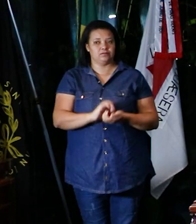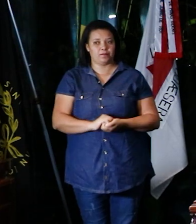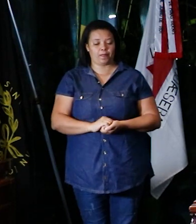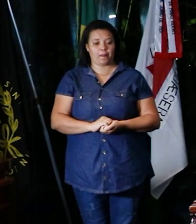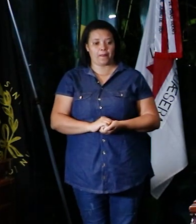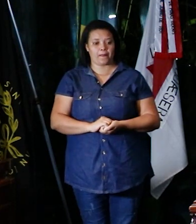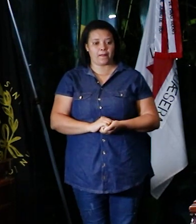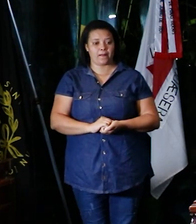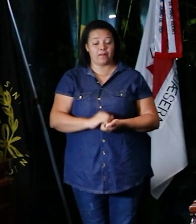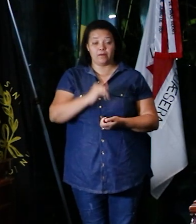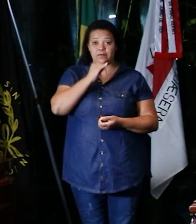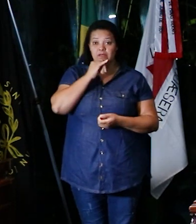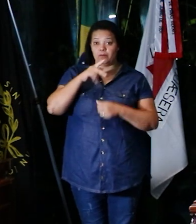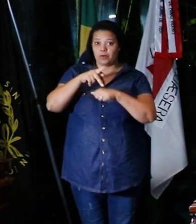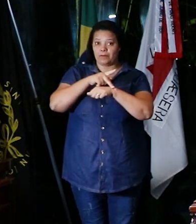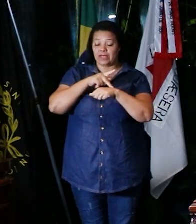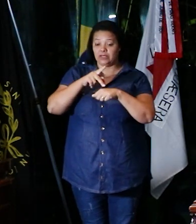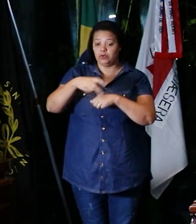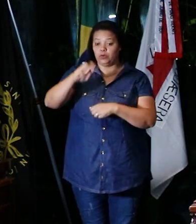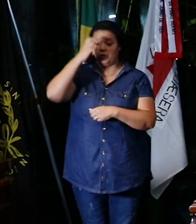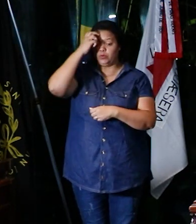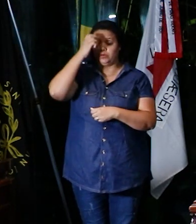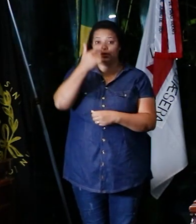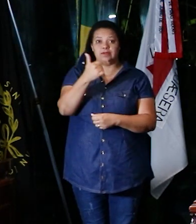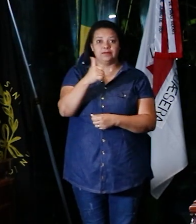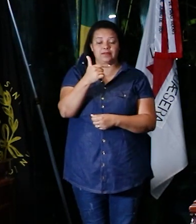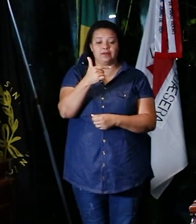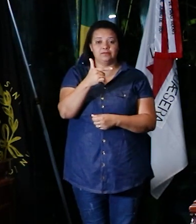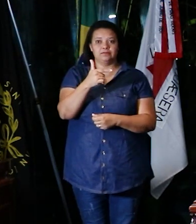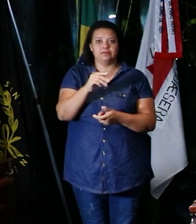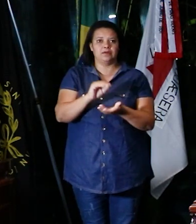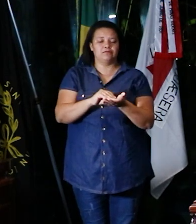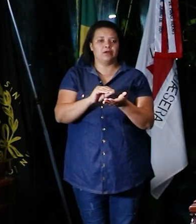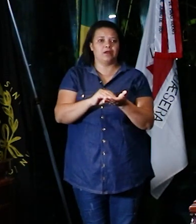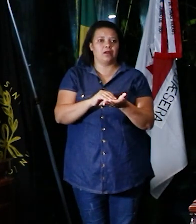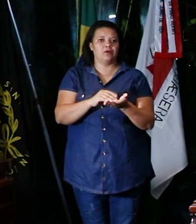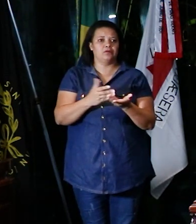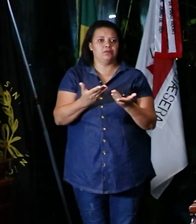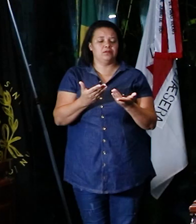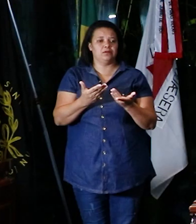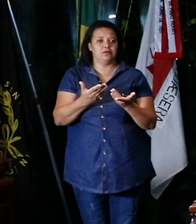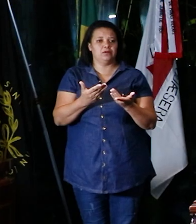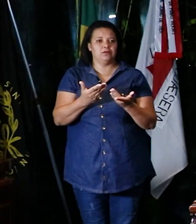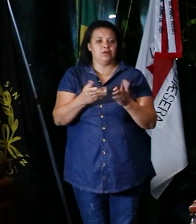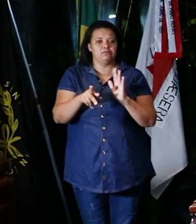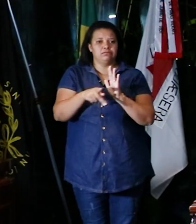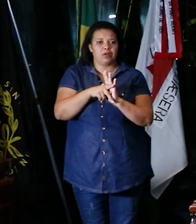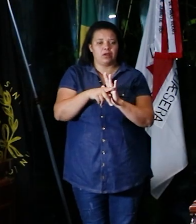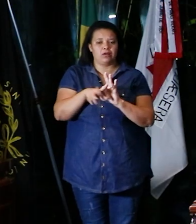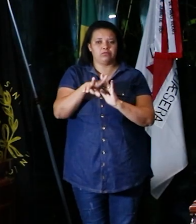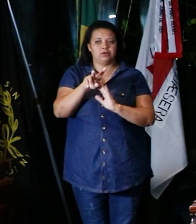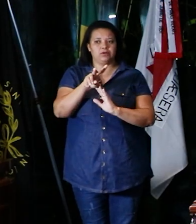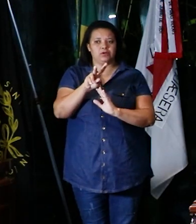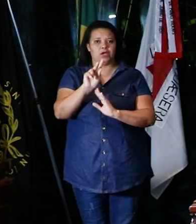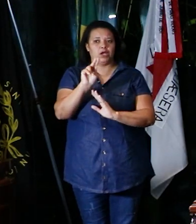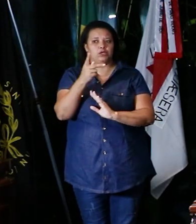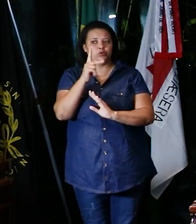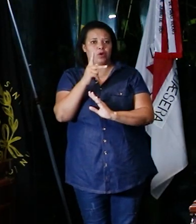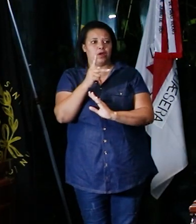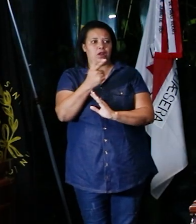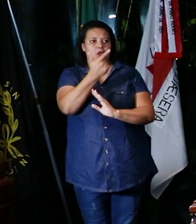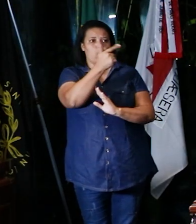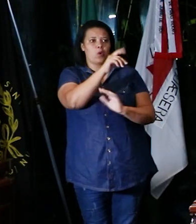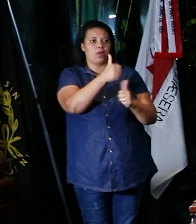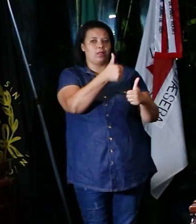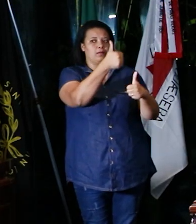que o país sem cultura é um país sem personalidade. Um país sem personalidade, a história dele é escrita por outros,